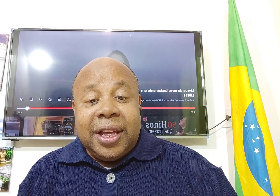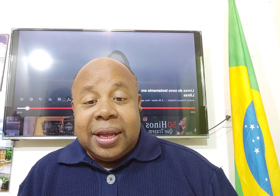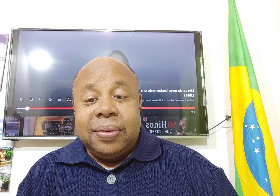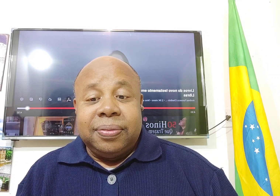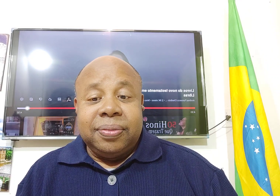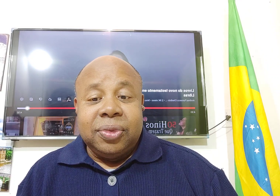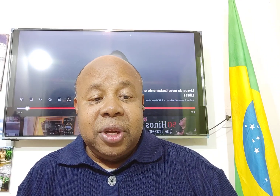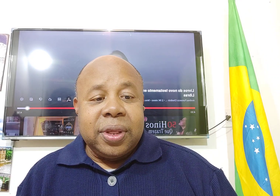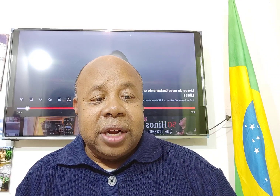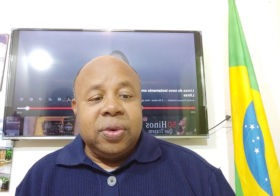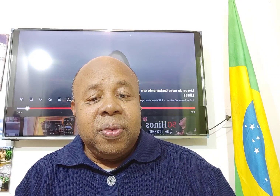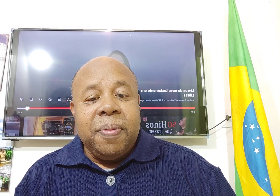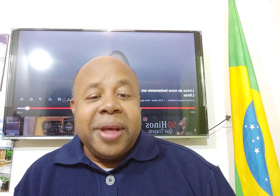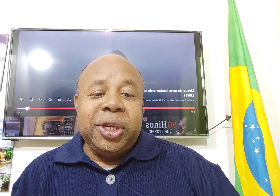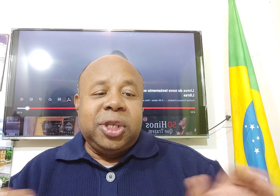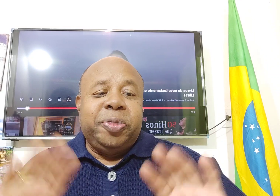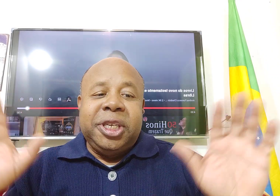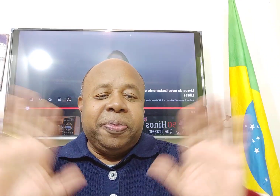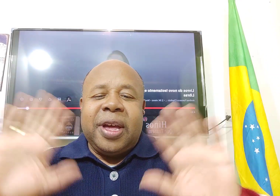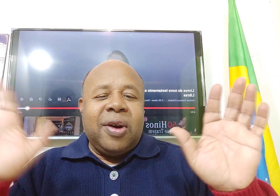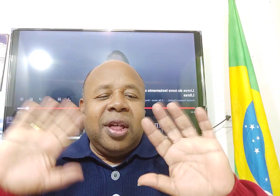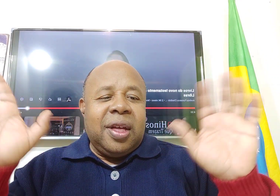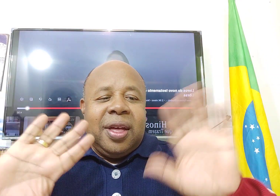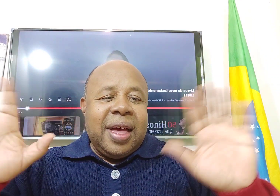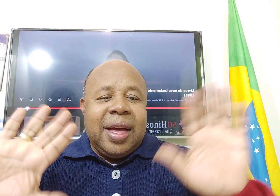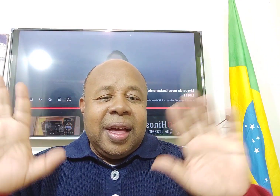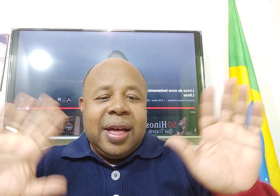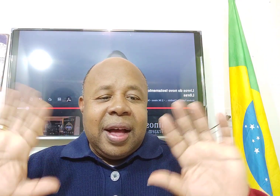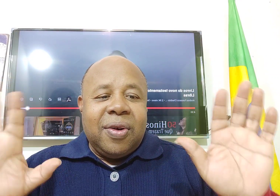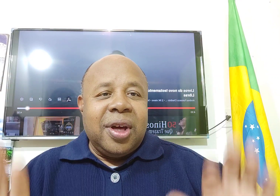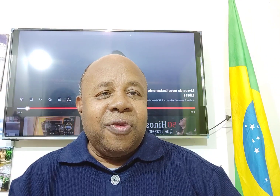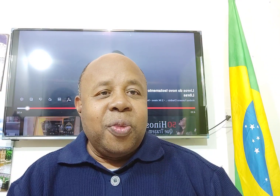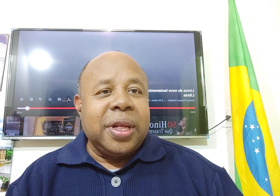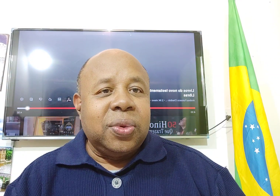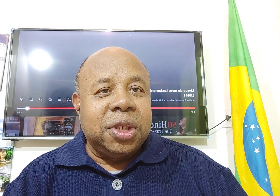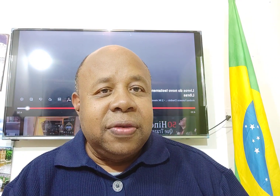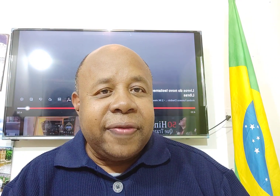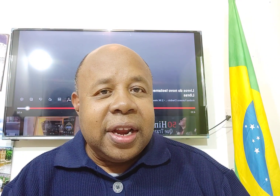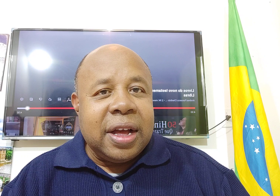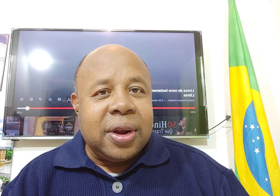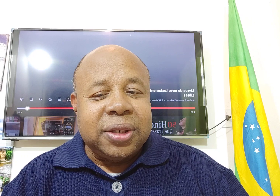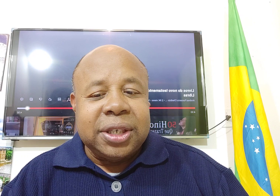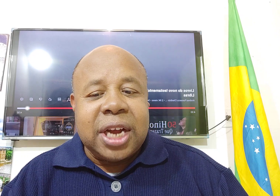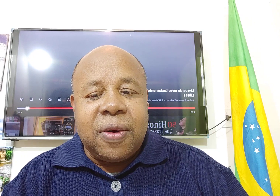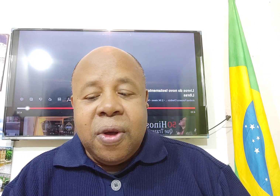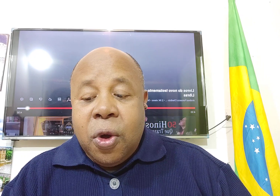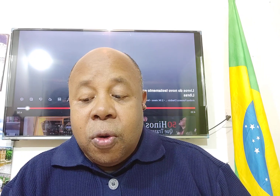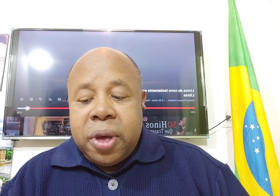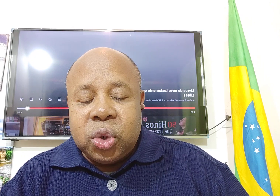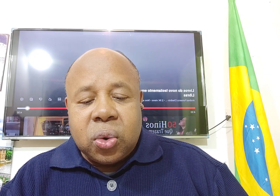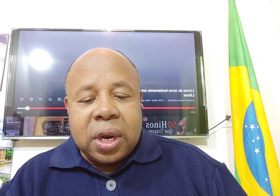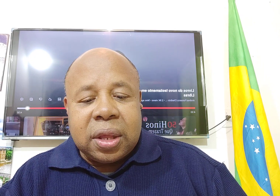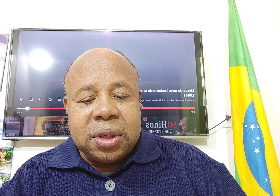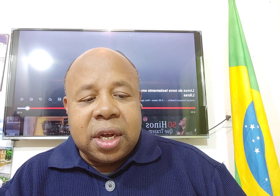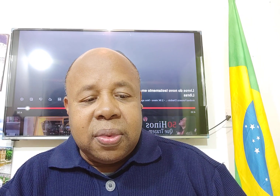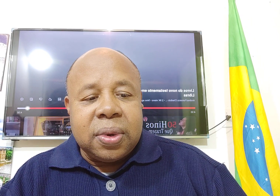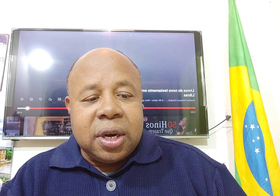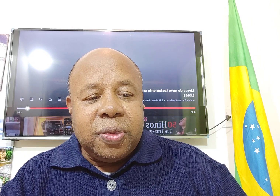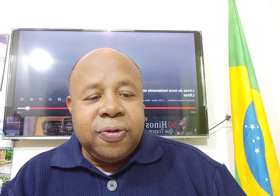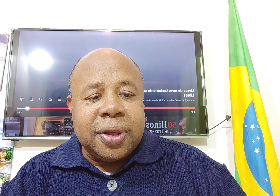Terça-feira não deu certo. Mas deixa eu despedir, porque agora eu vou começar a tossir, não vai ficar legal não. Tchau, tchau. Um beijo no coração de cada um de